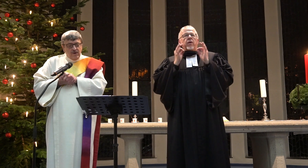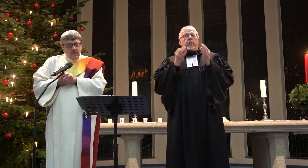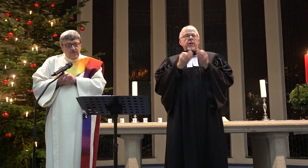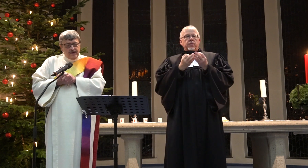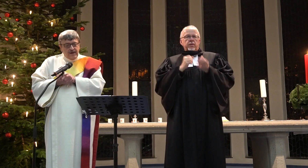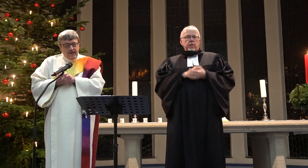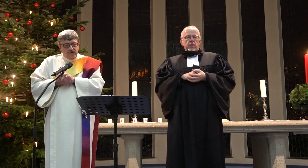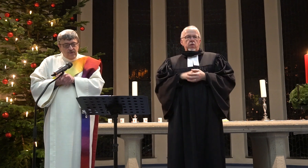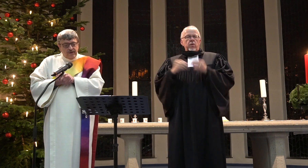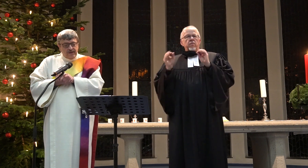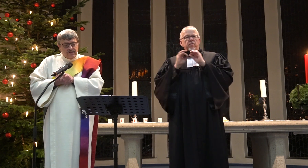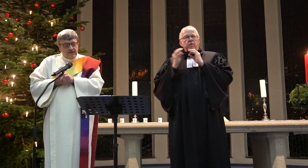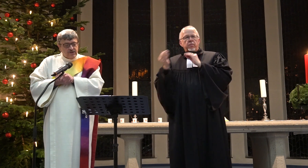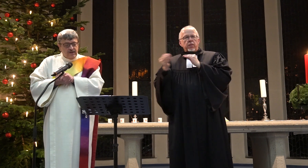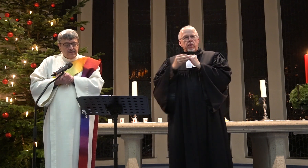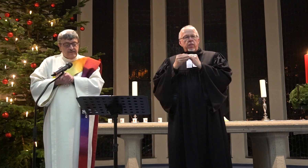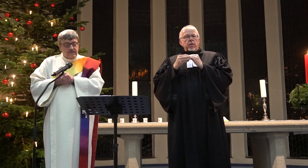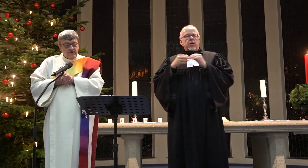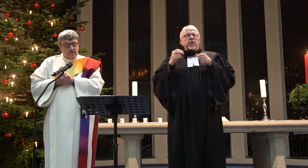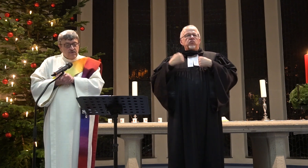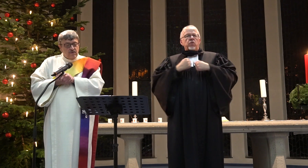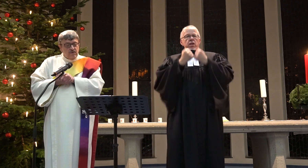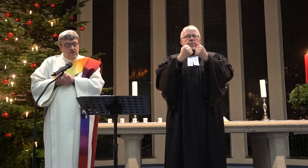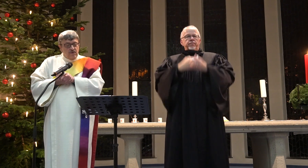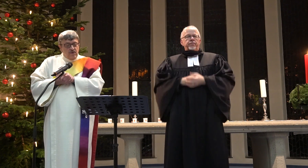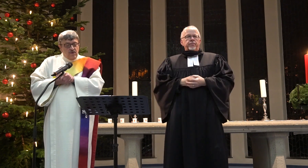Familien und ihre Angehörigen gestalten.